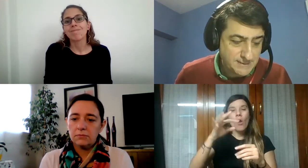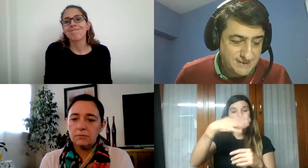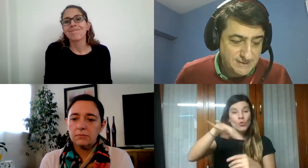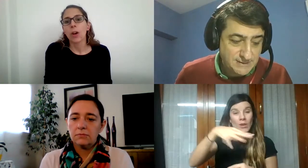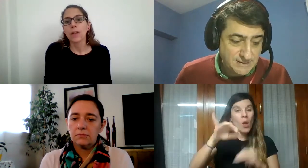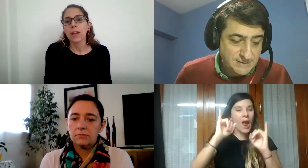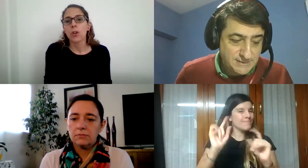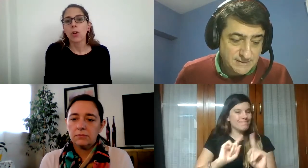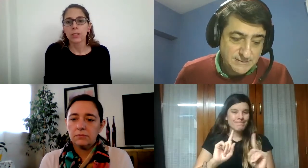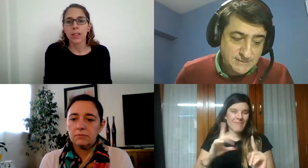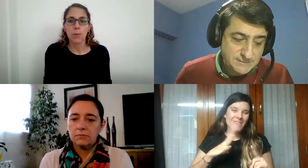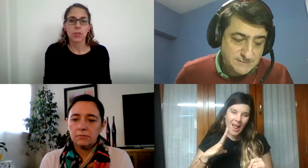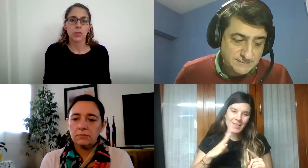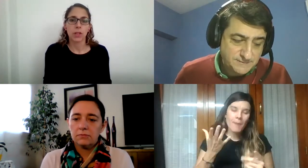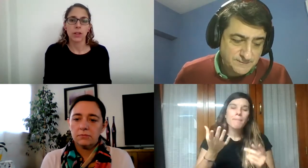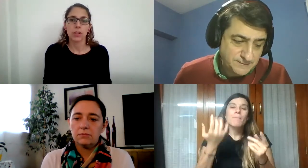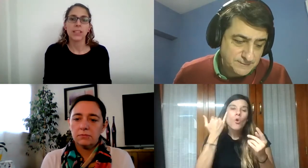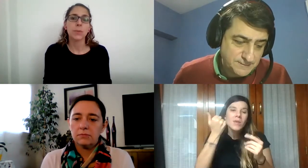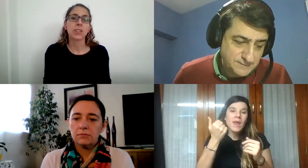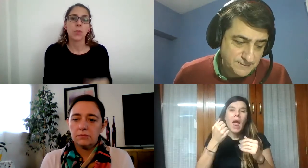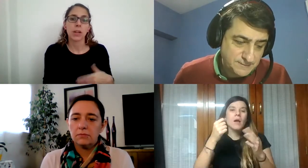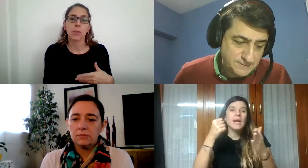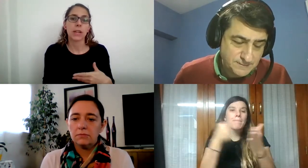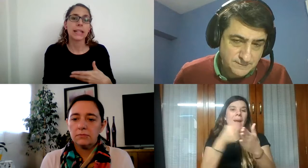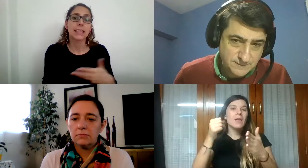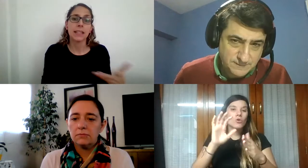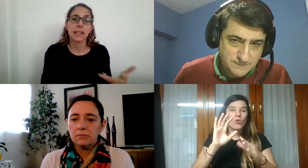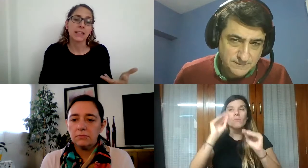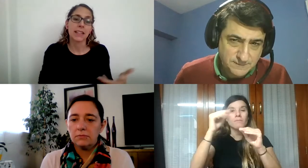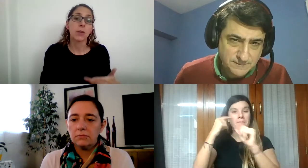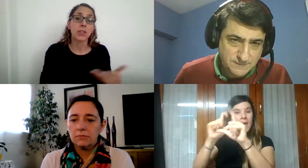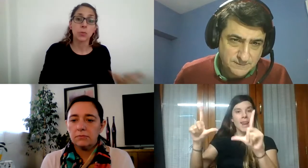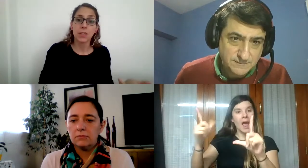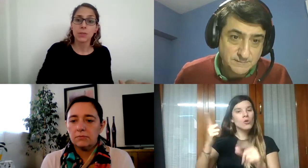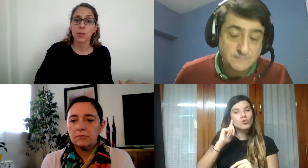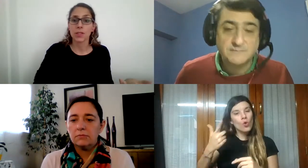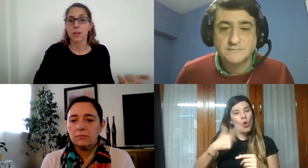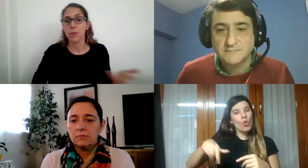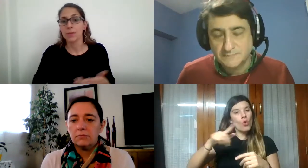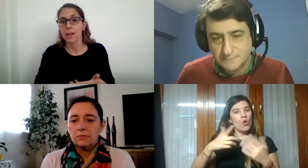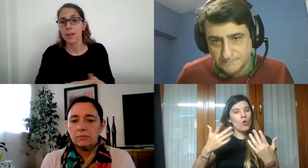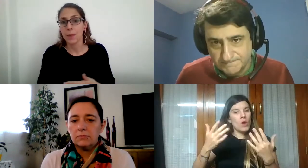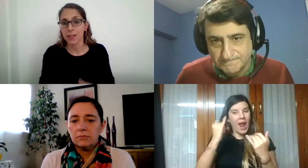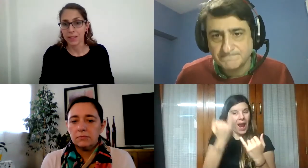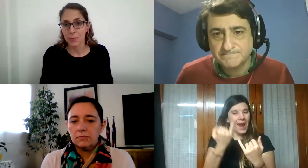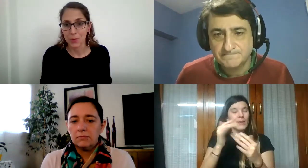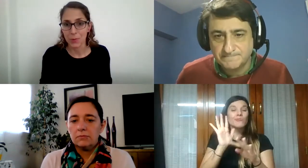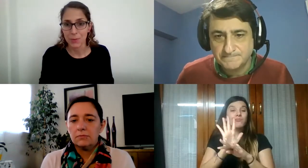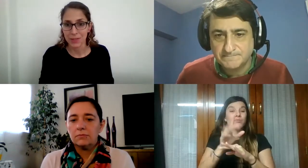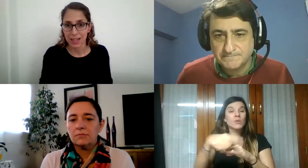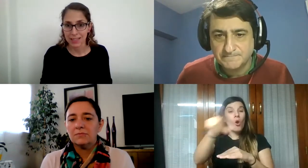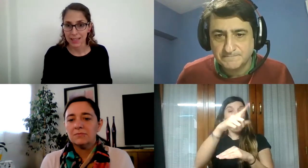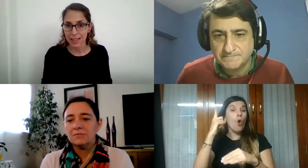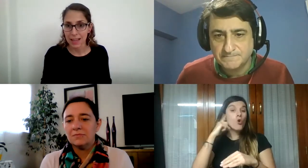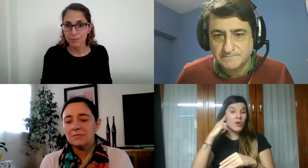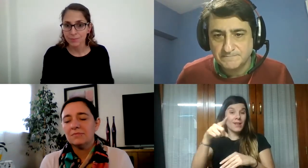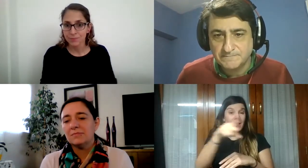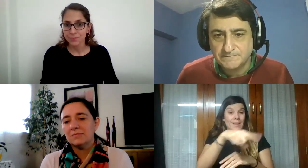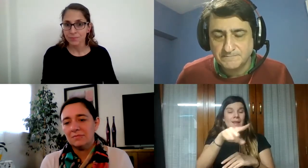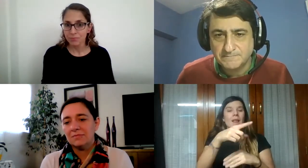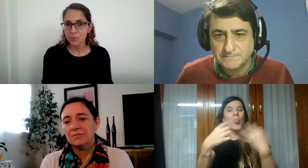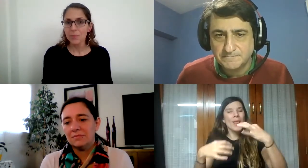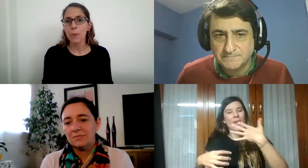veces todavía no contamos con intérpretes, o por ejemplo en el cine quizás no hay subtítulos, si es una película en español tampoco podemos